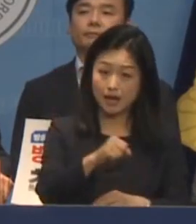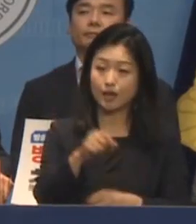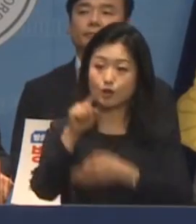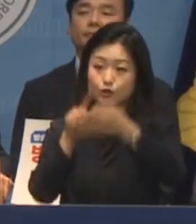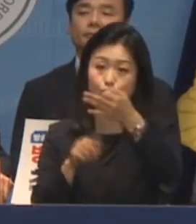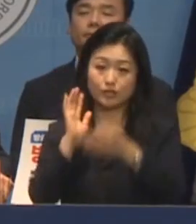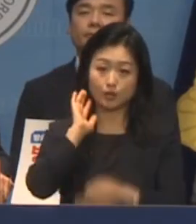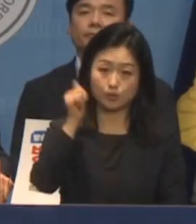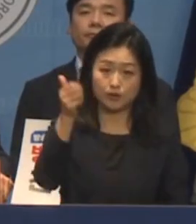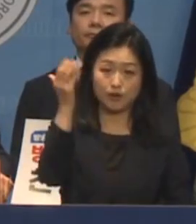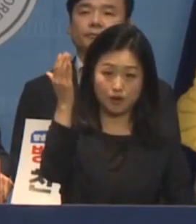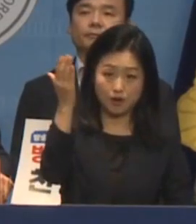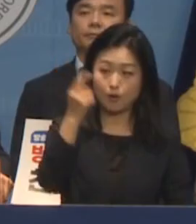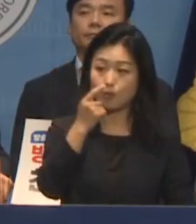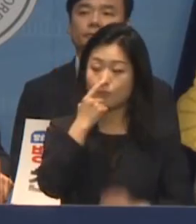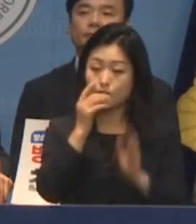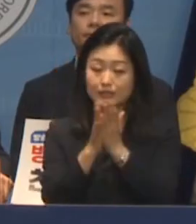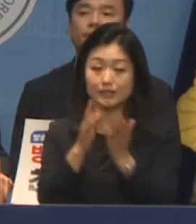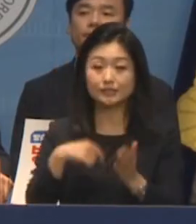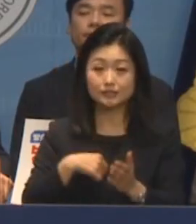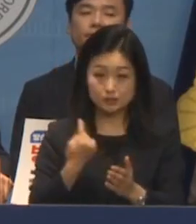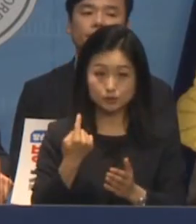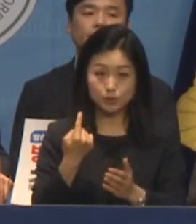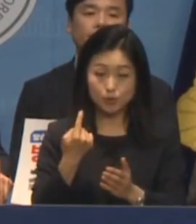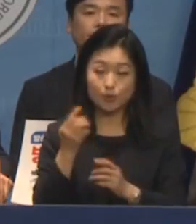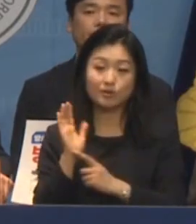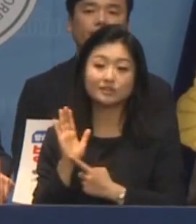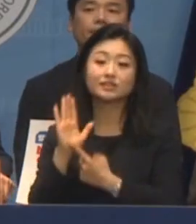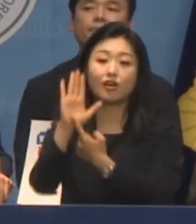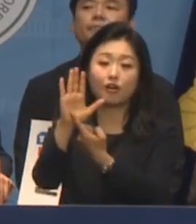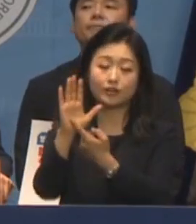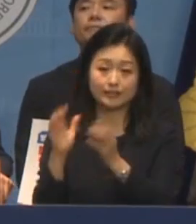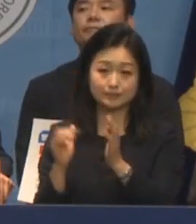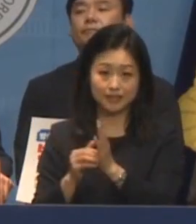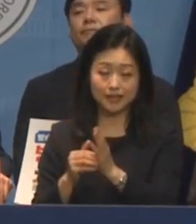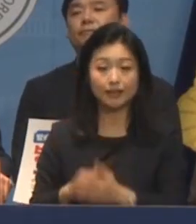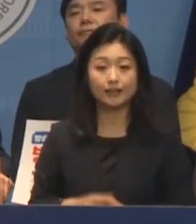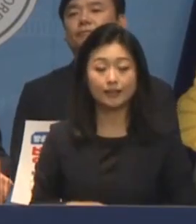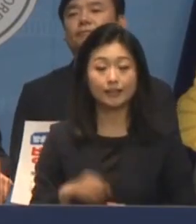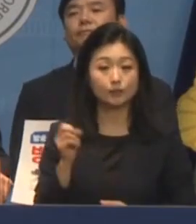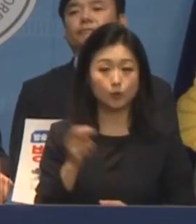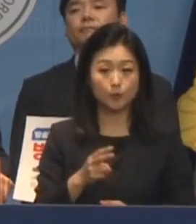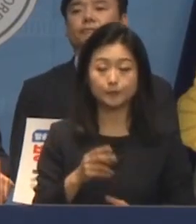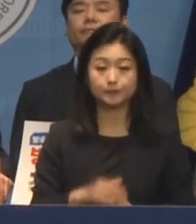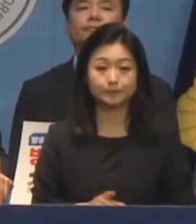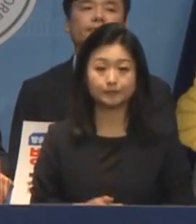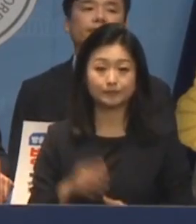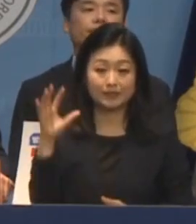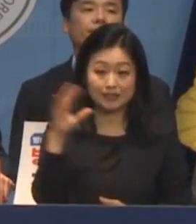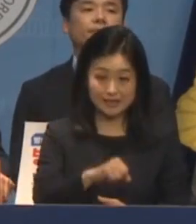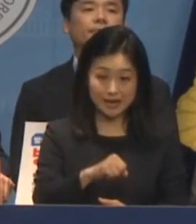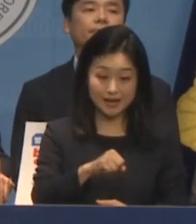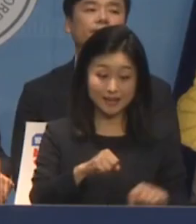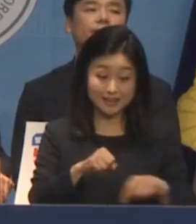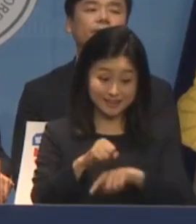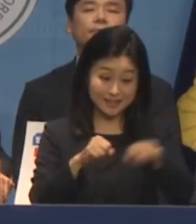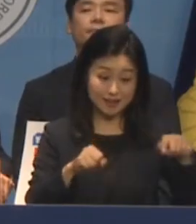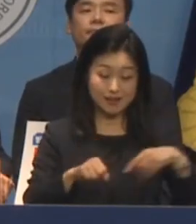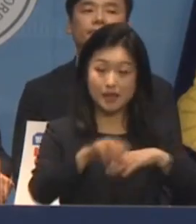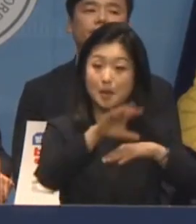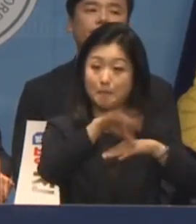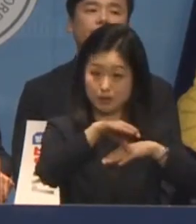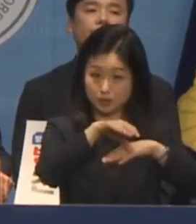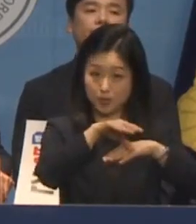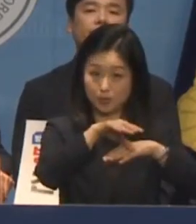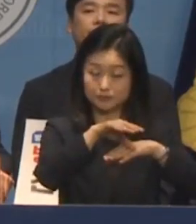윤석열 대통령이라는 것을 스스로 계속해서 드러내고 있습니다. 그리고 이런 장악당한 방송,